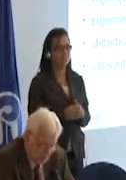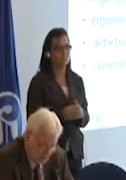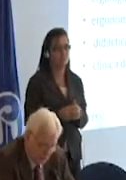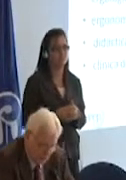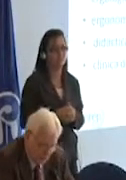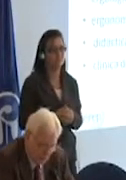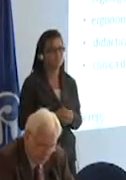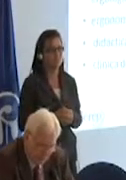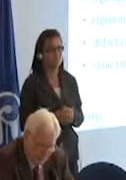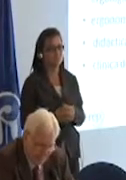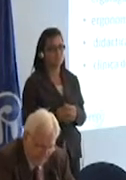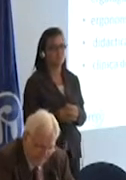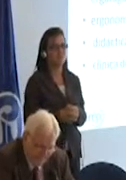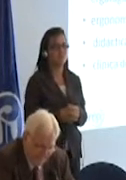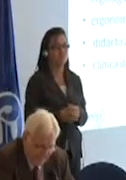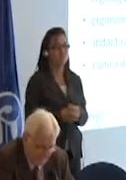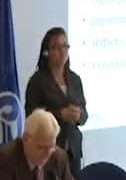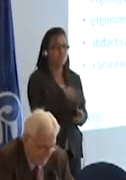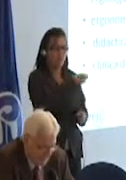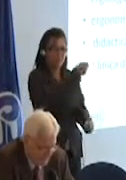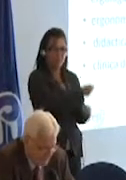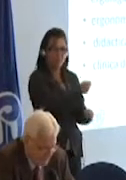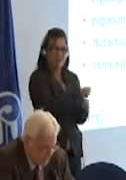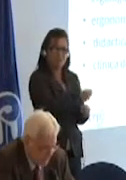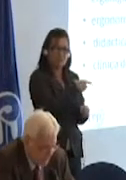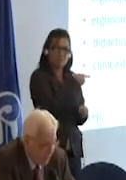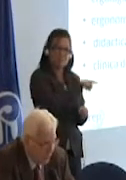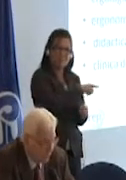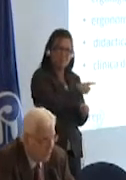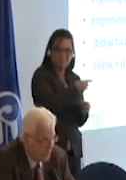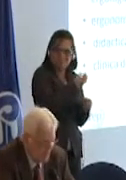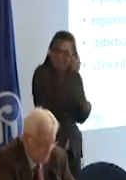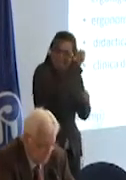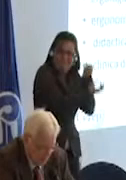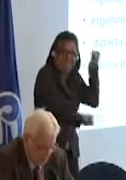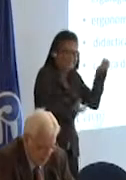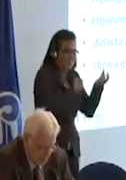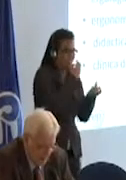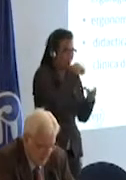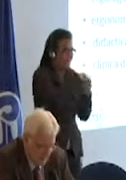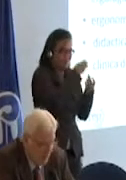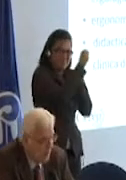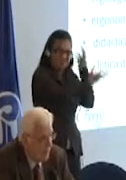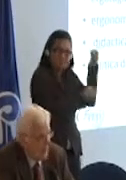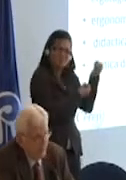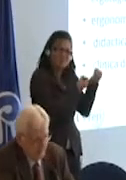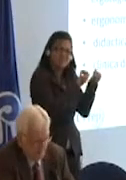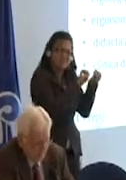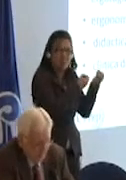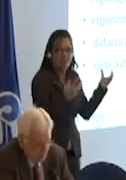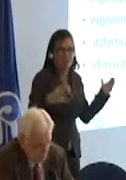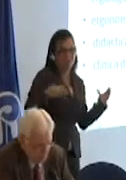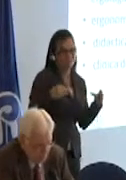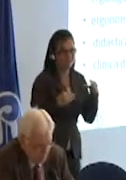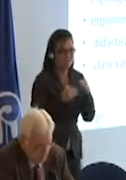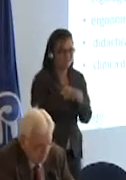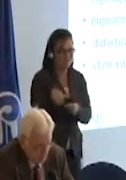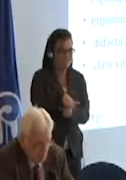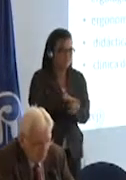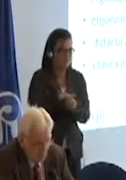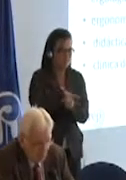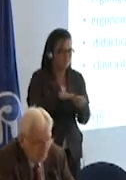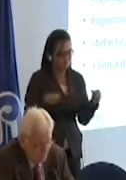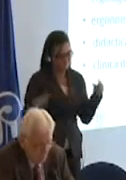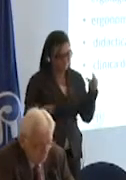parte irreductible de creación, es decir, de adaptación a los acontecimientos. Y